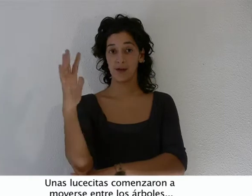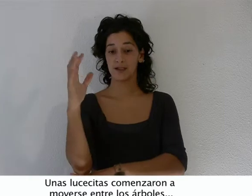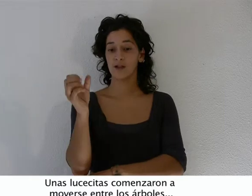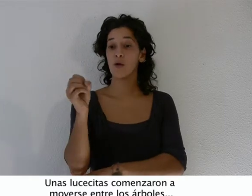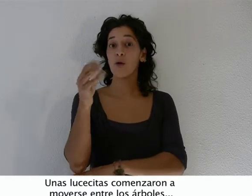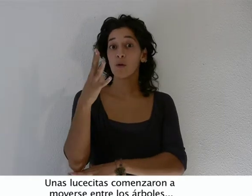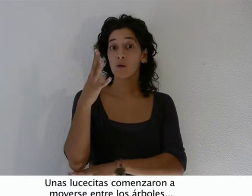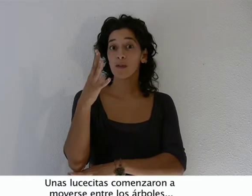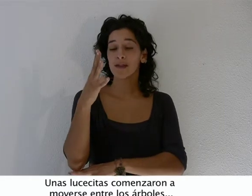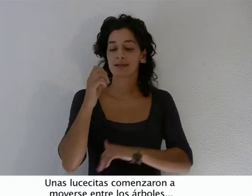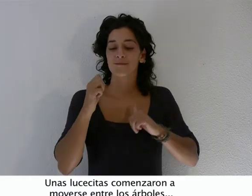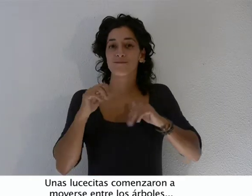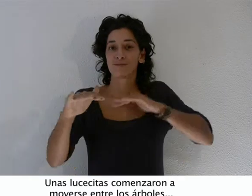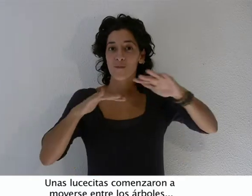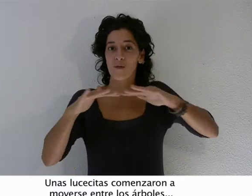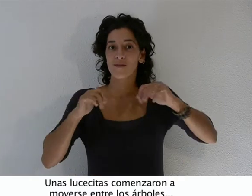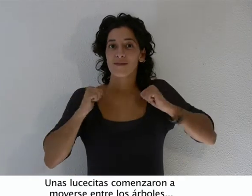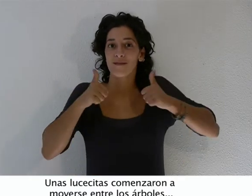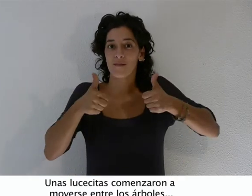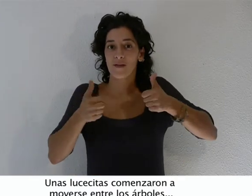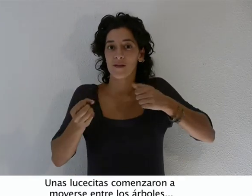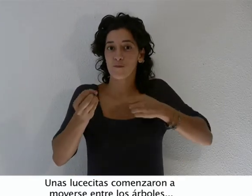Unas lucecitas comenzaron a moverse entre los árboles.